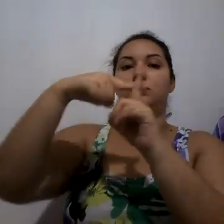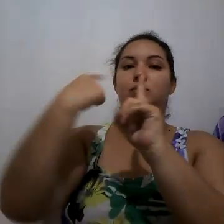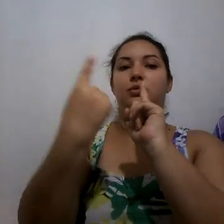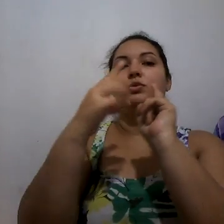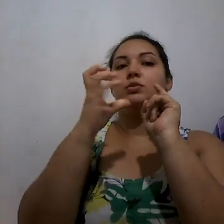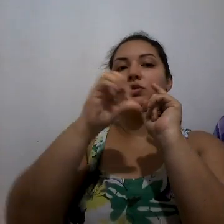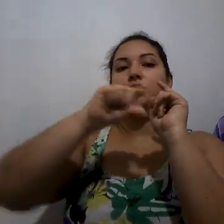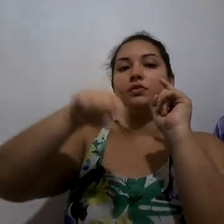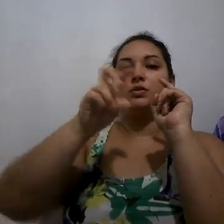Vocês entendem isso?